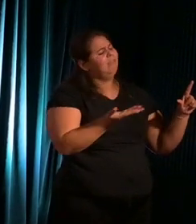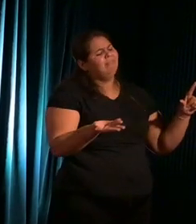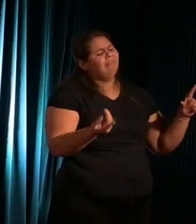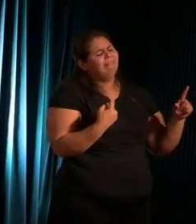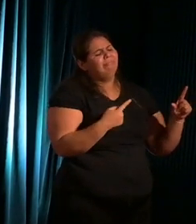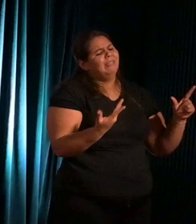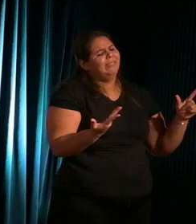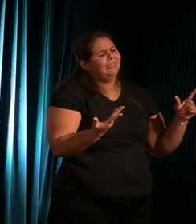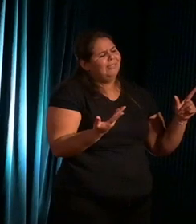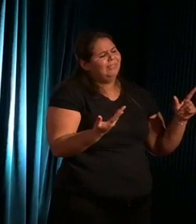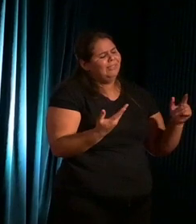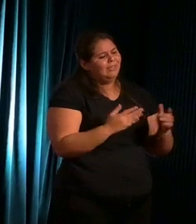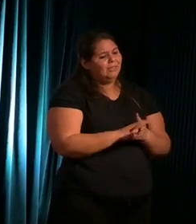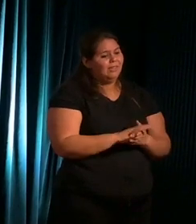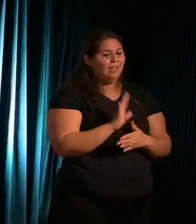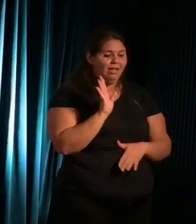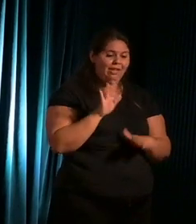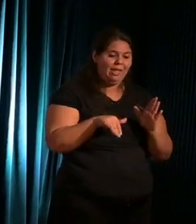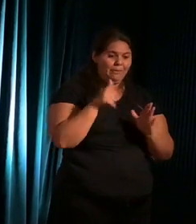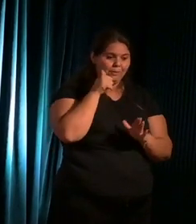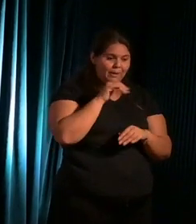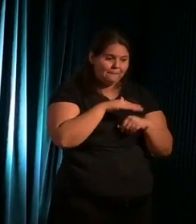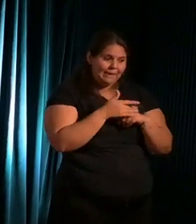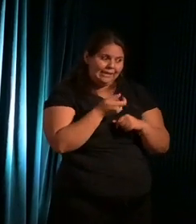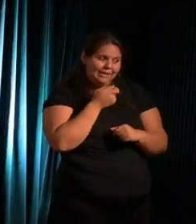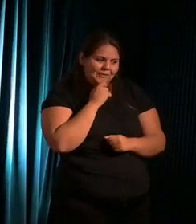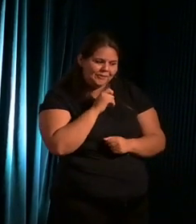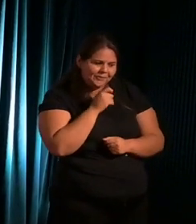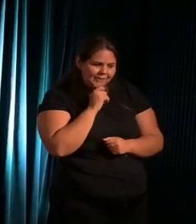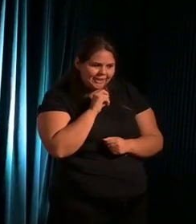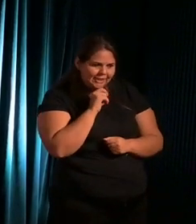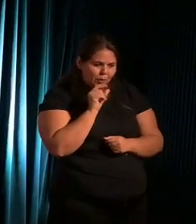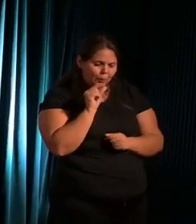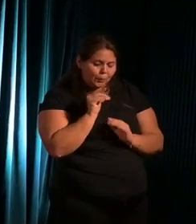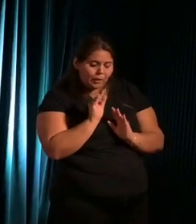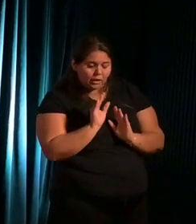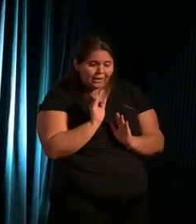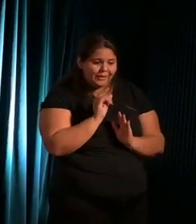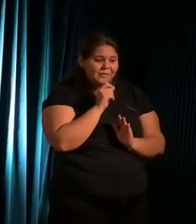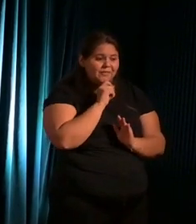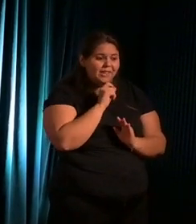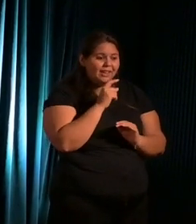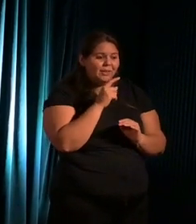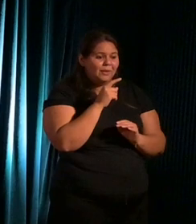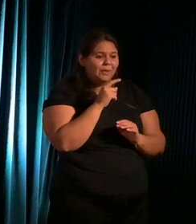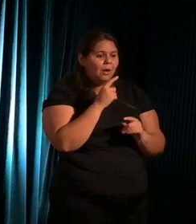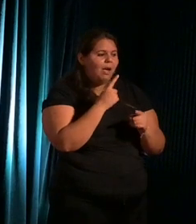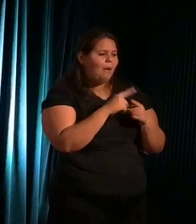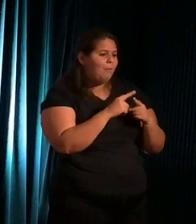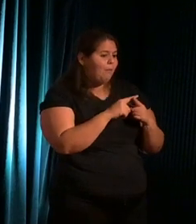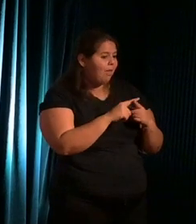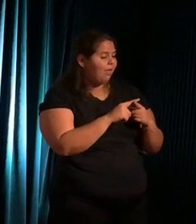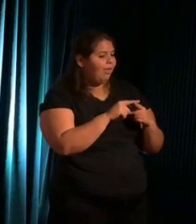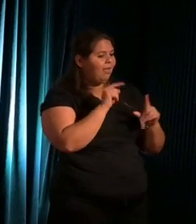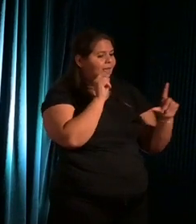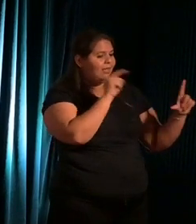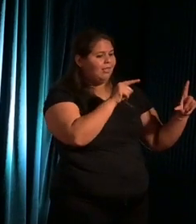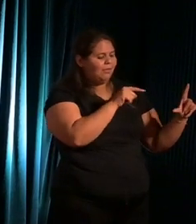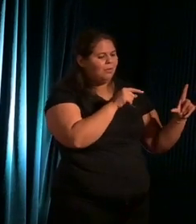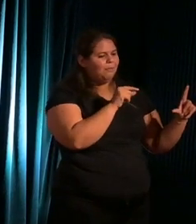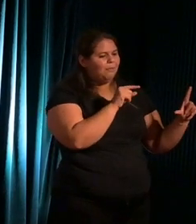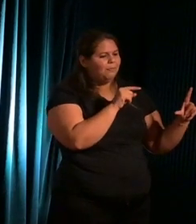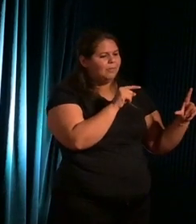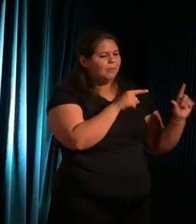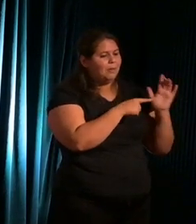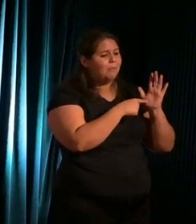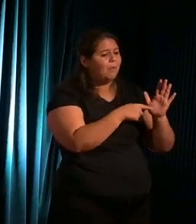com um pouquinho mais de idade, elas dizem, ah, é porque aí